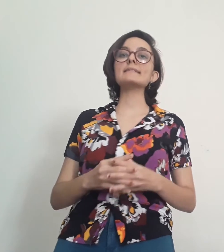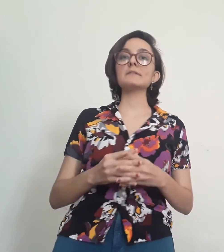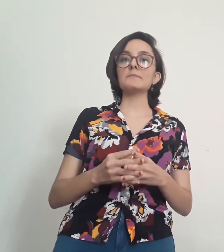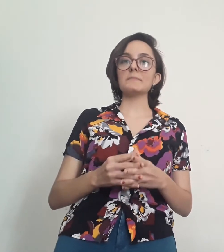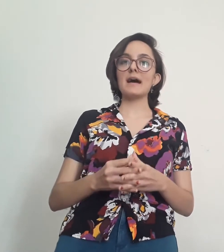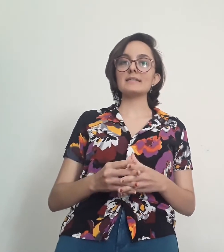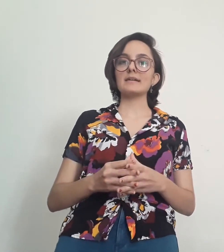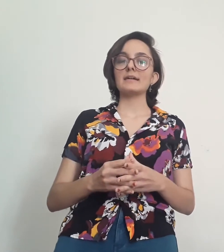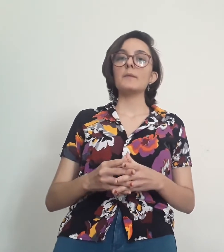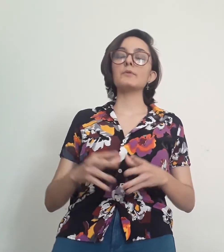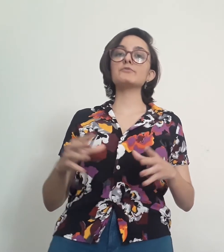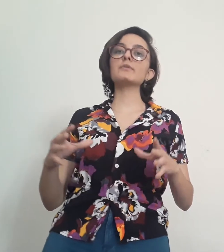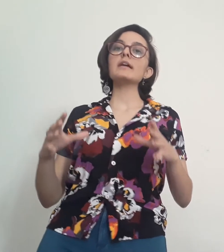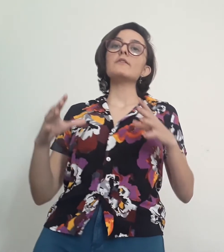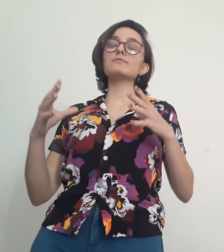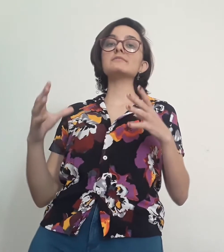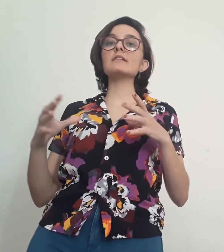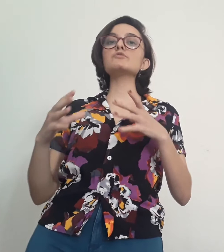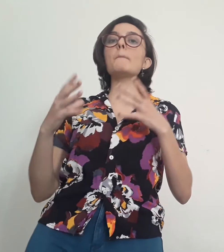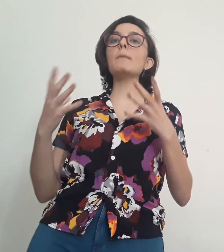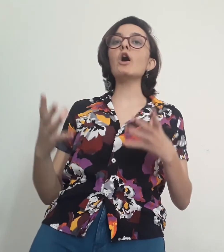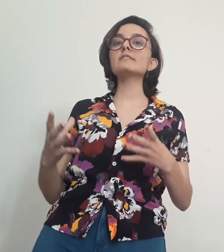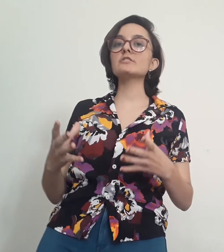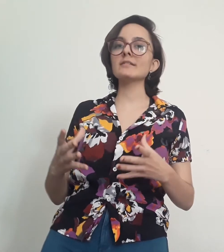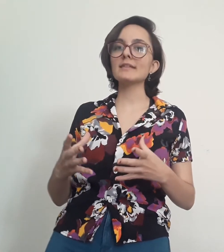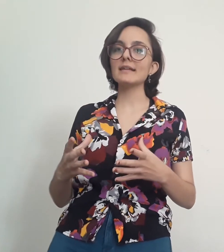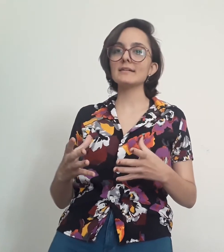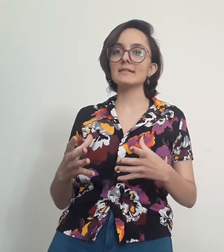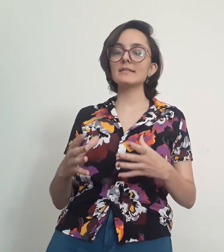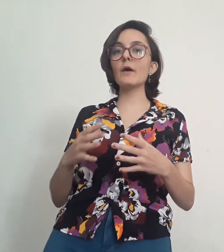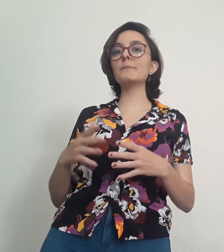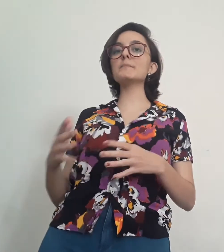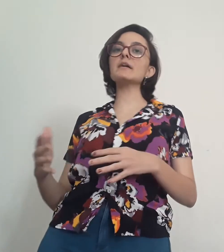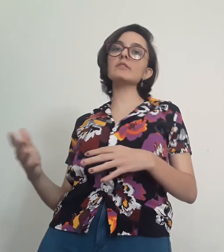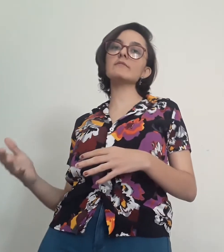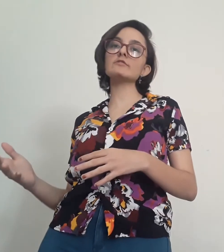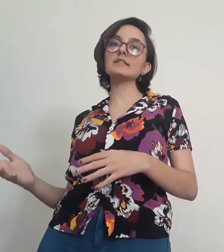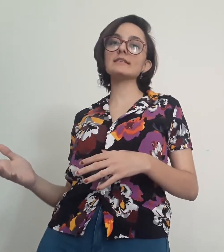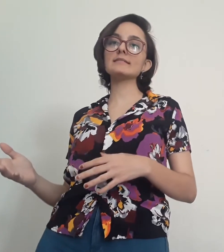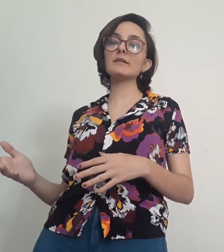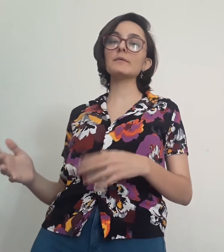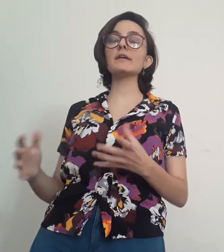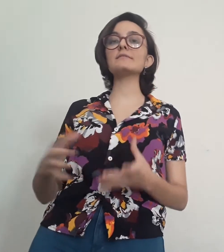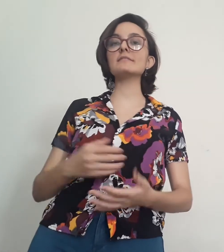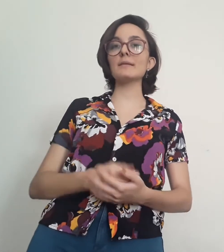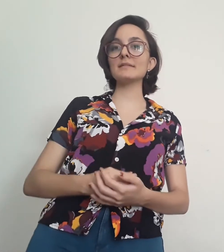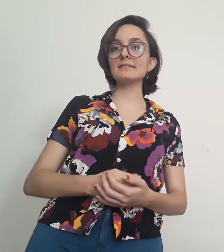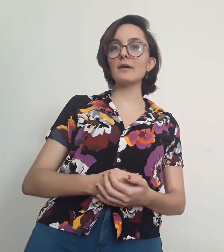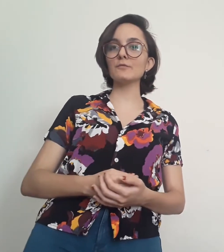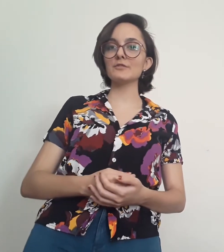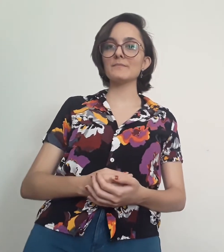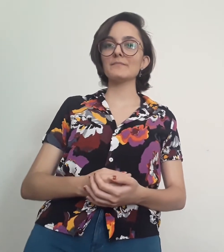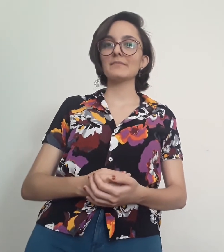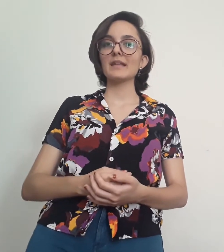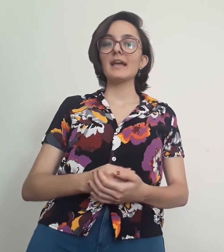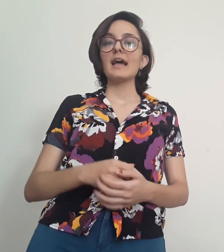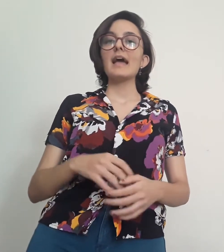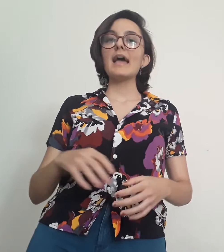atenção primária possui função de porta de entrada e é o primeiro nível de atenção em um sistema de saúde.